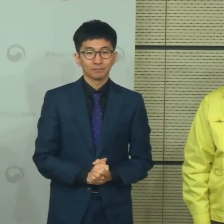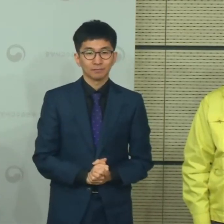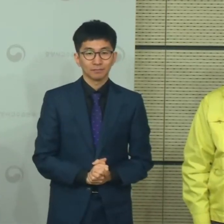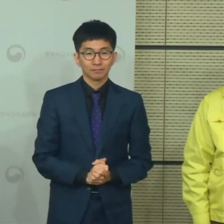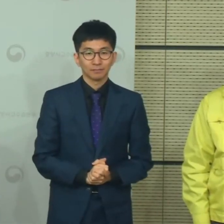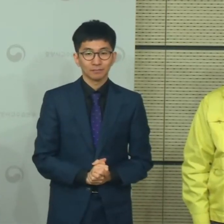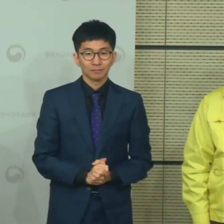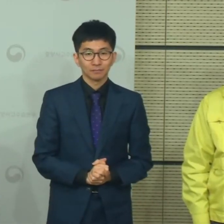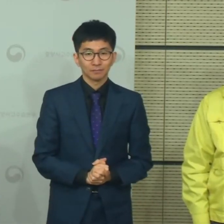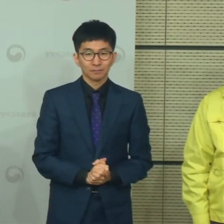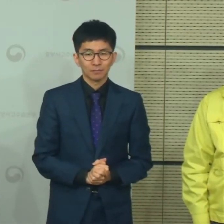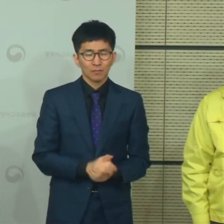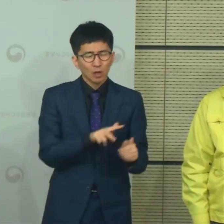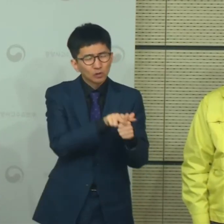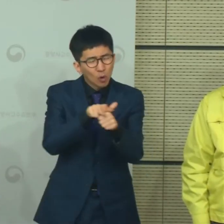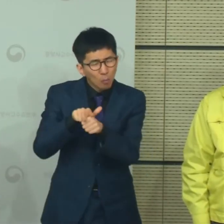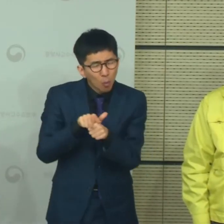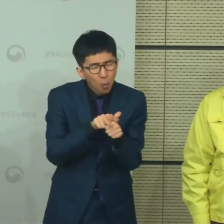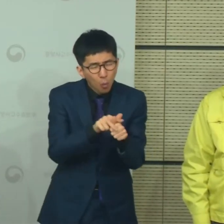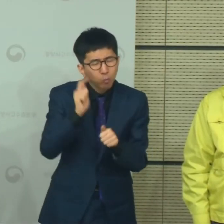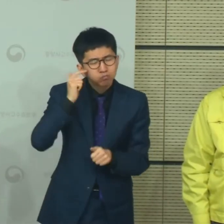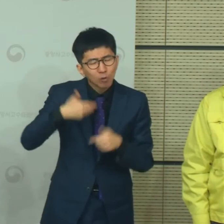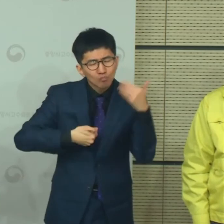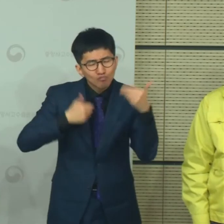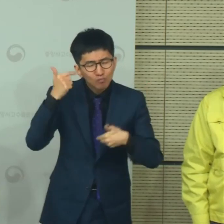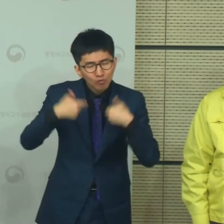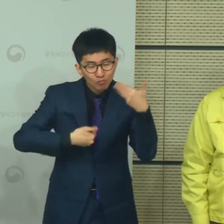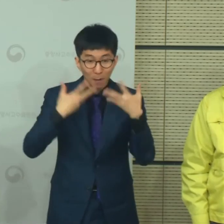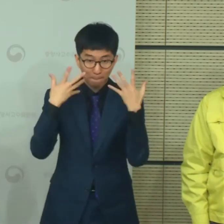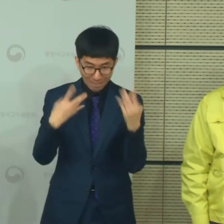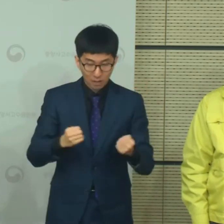가지 많은 정보에 대한 요청이 있고